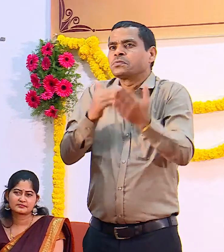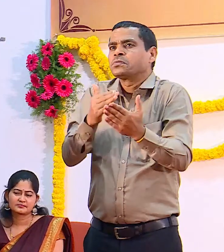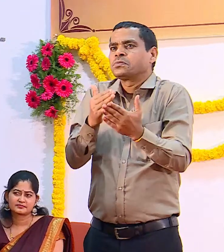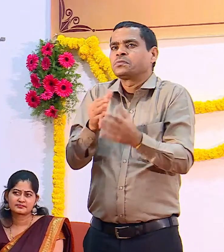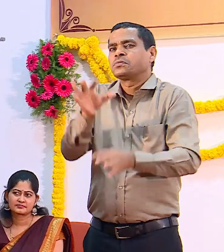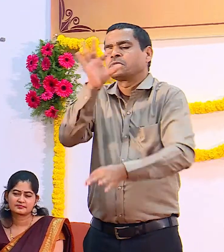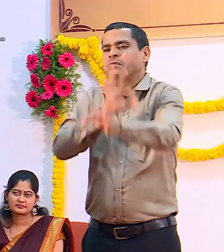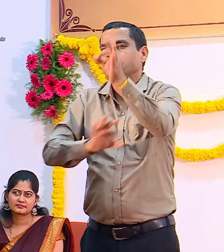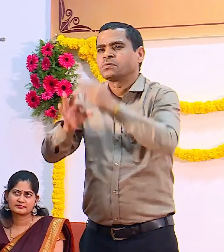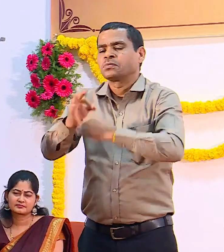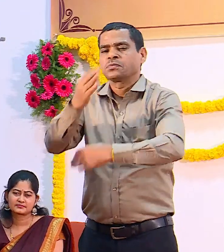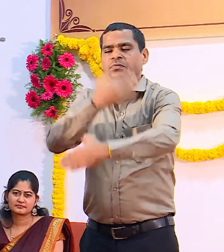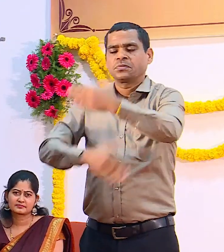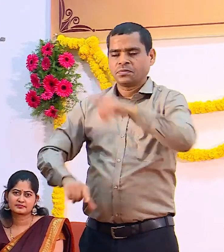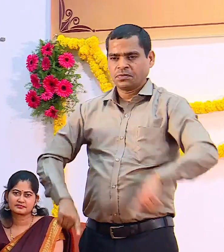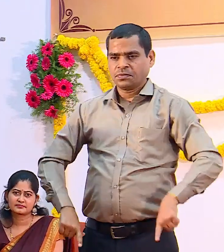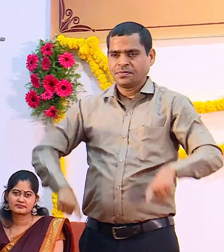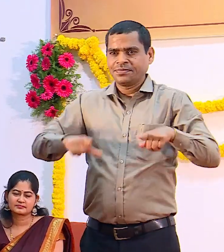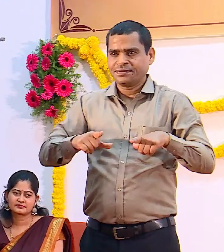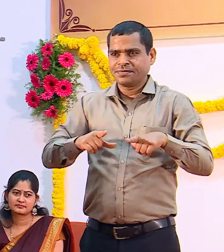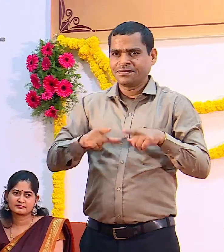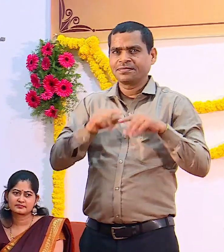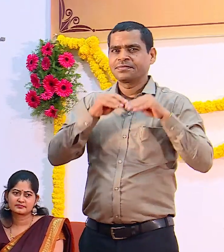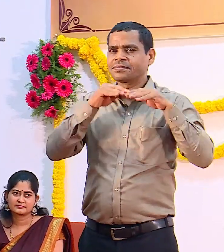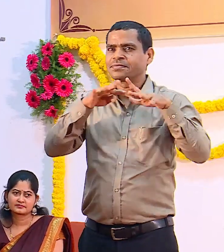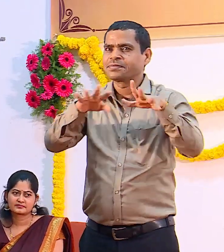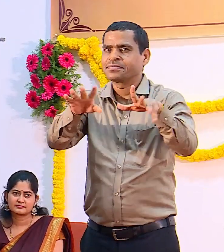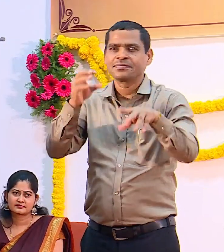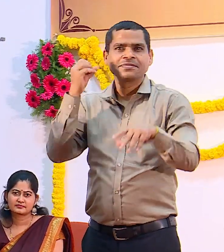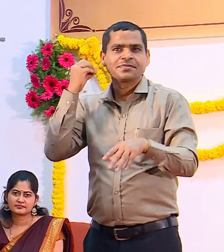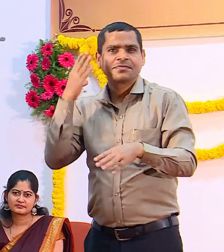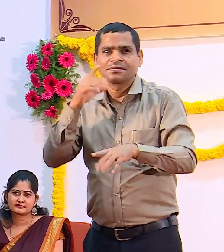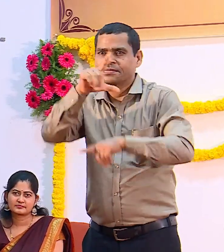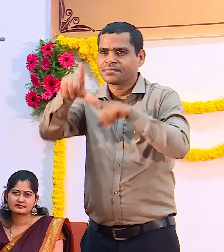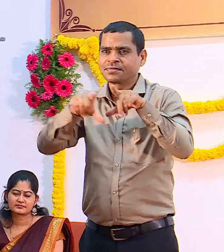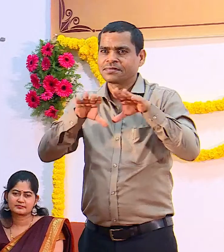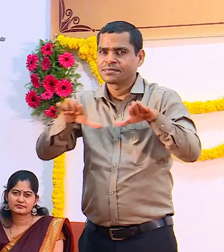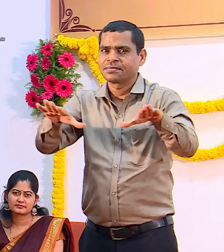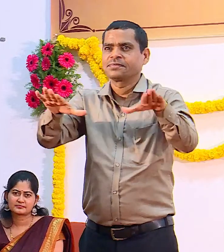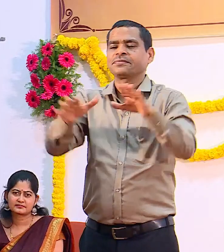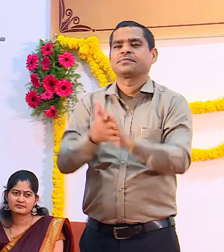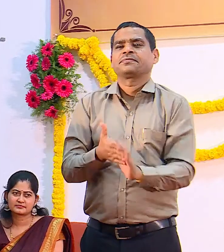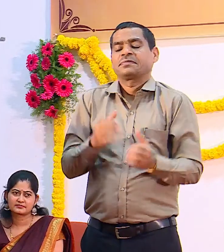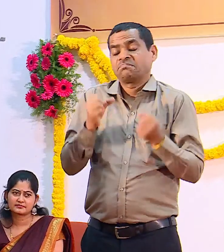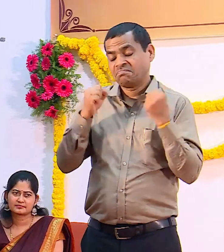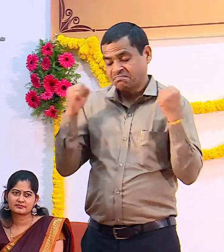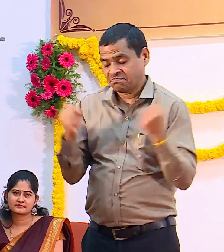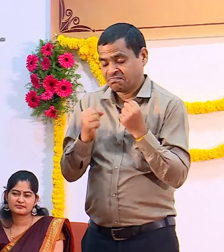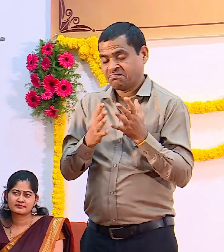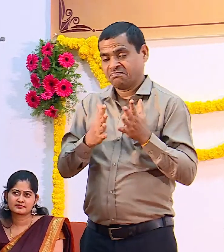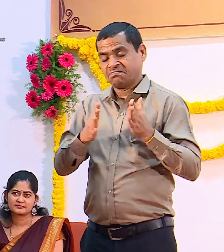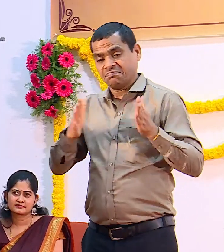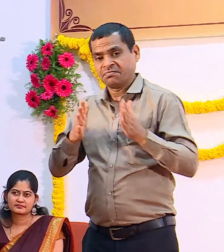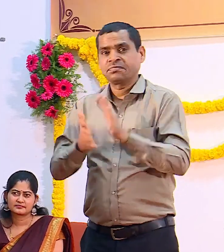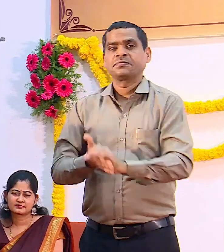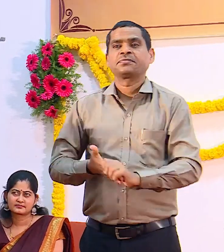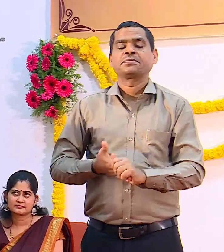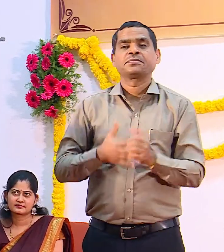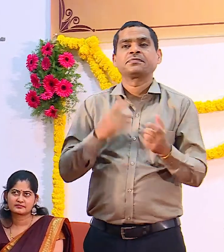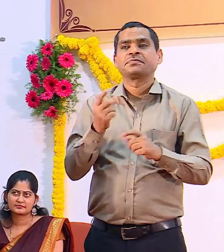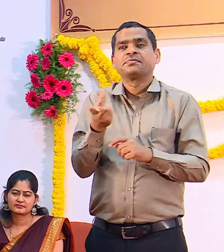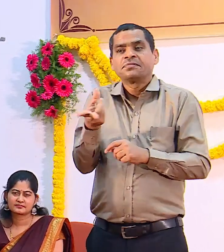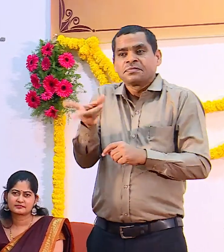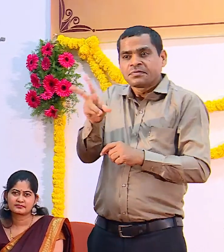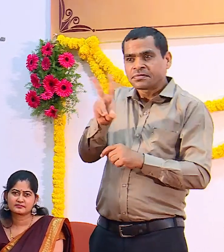कैन लीड अ नॉर्मल लाइफ विदाउट गोइंग थ्रू दी साइन लैंग्वेज, विच इज इवन मोर डिफिकल्ट। नाउ